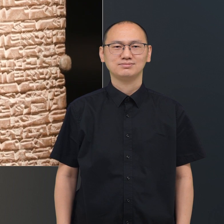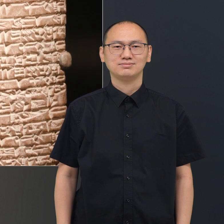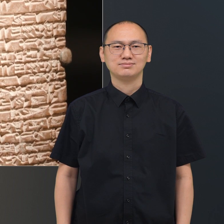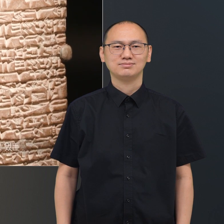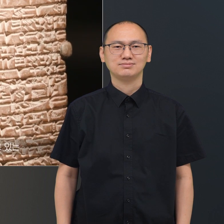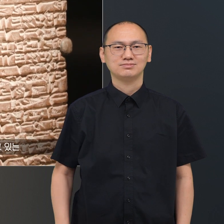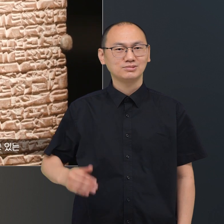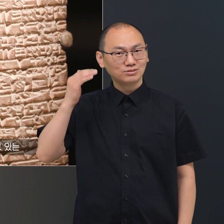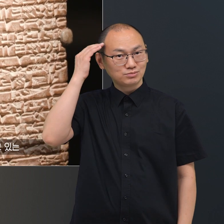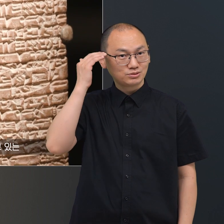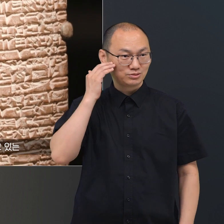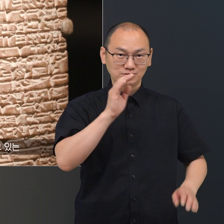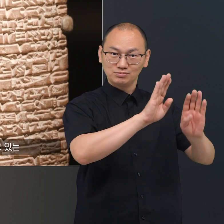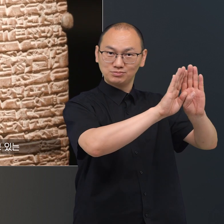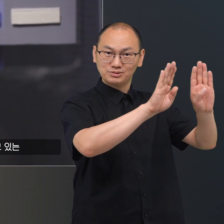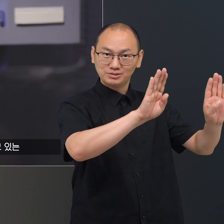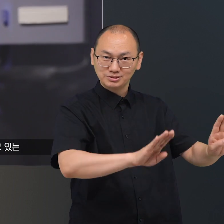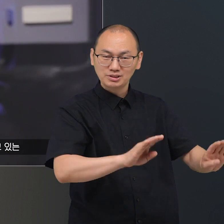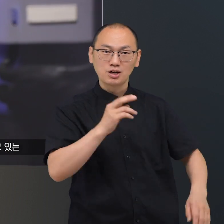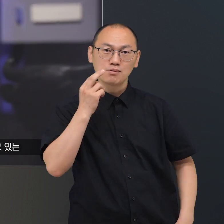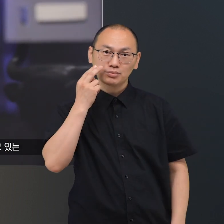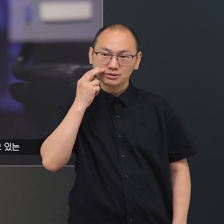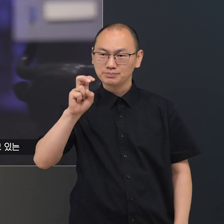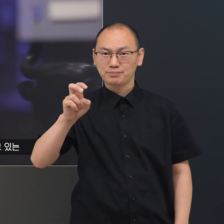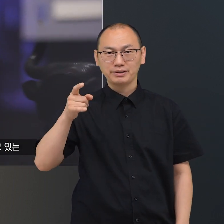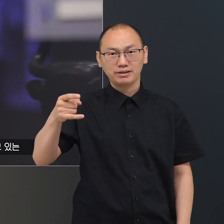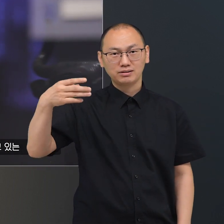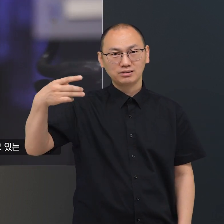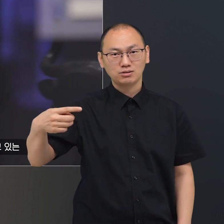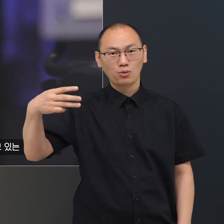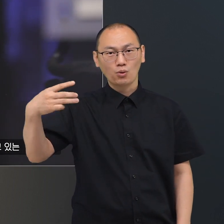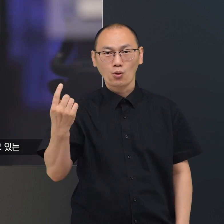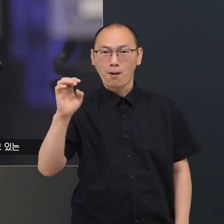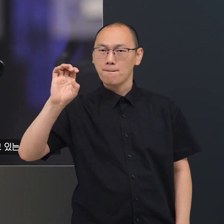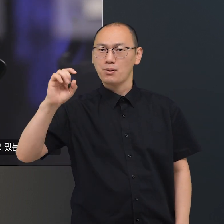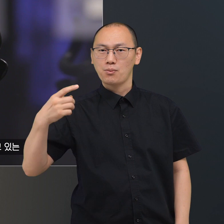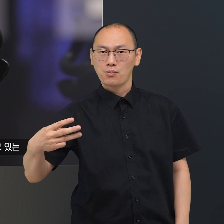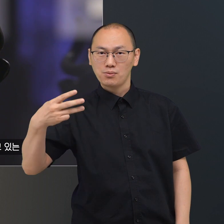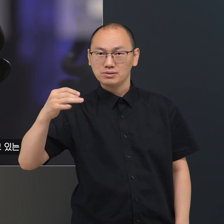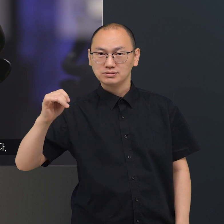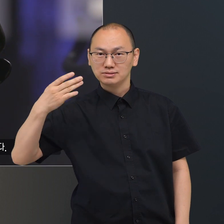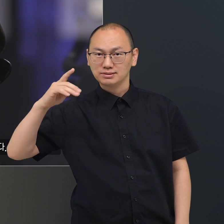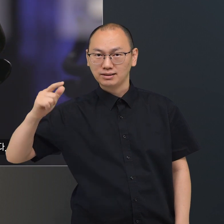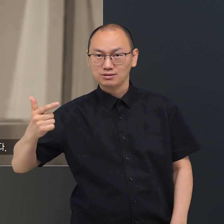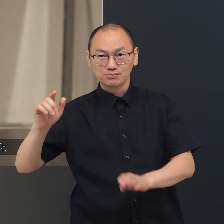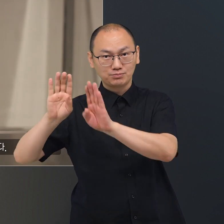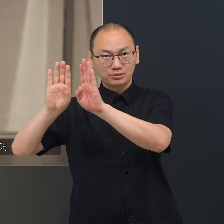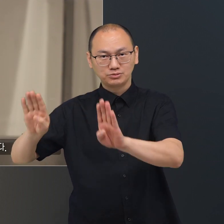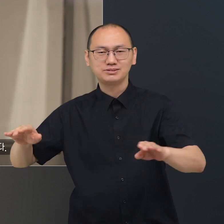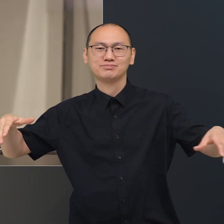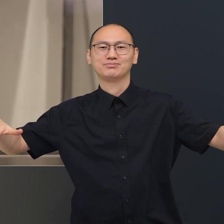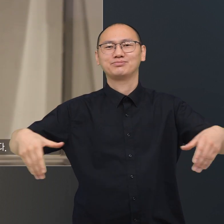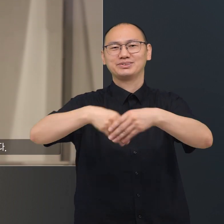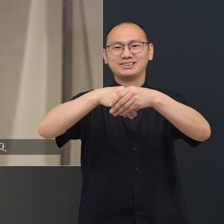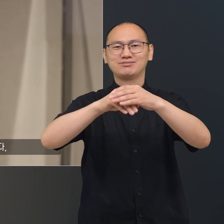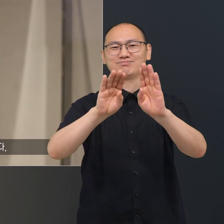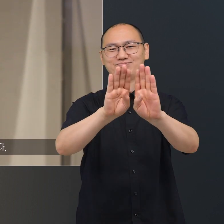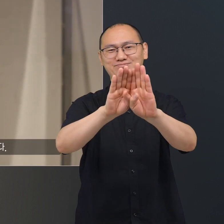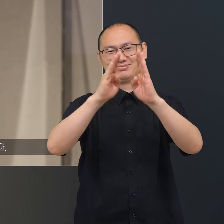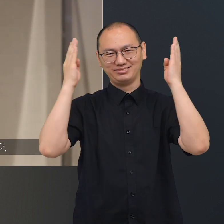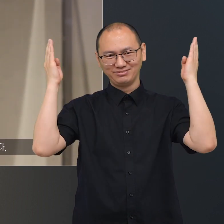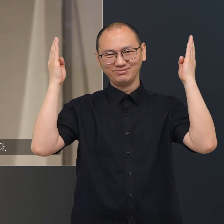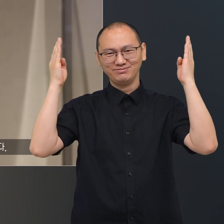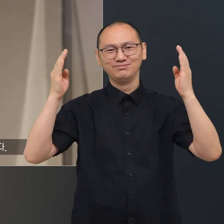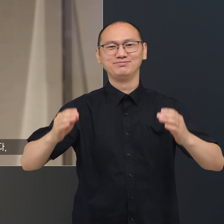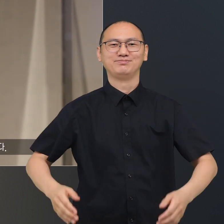이번 전시는 세계적인 메소포타미아 유산을 소장하고 있는 미국의 메트로폴리탄 박물관과